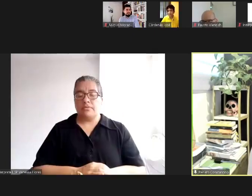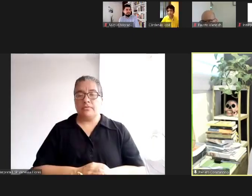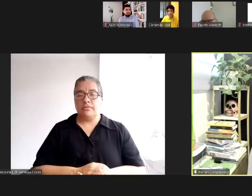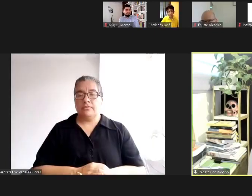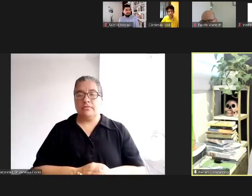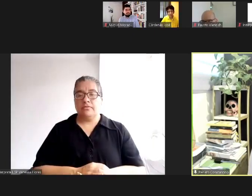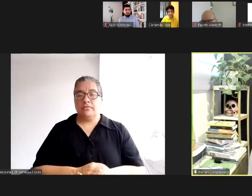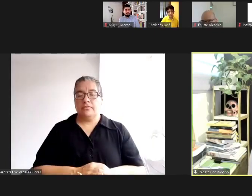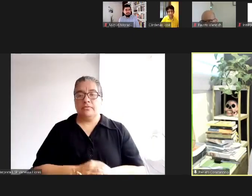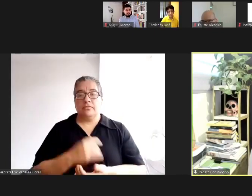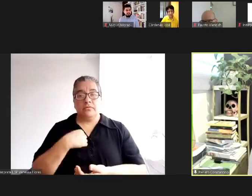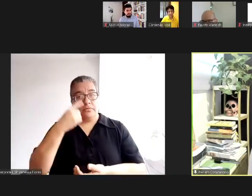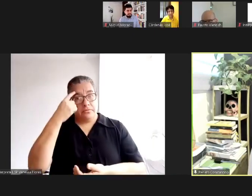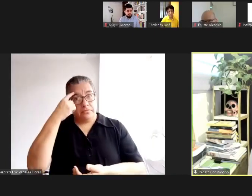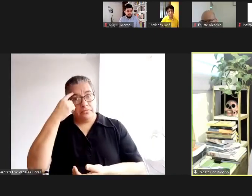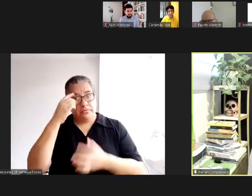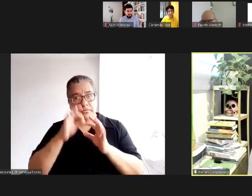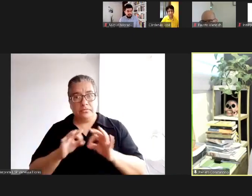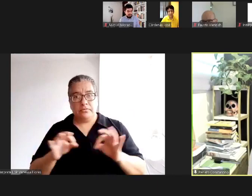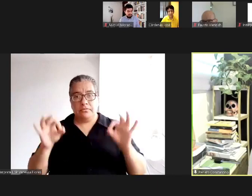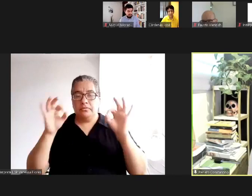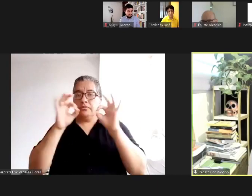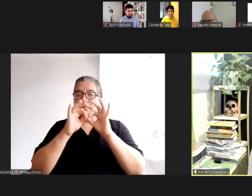me parece importante,